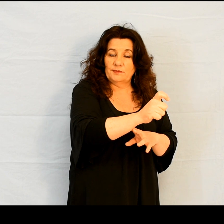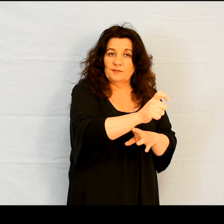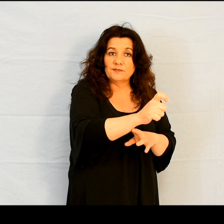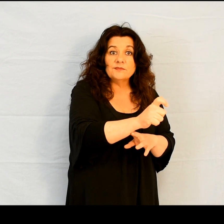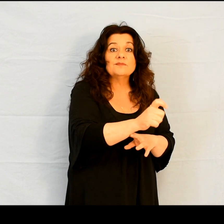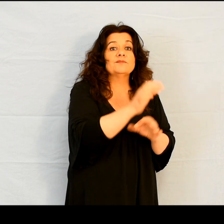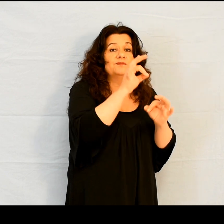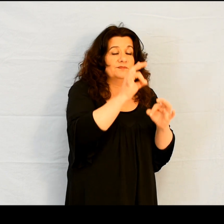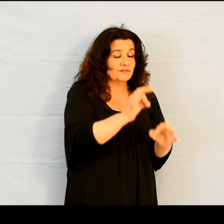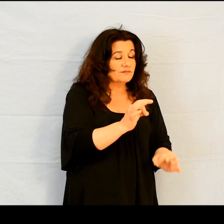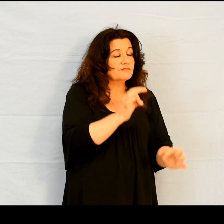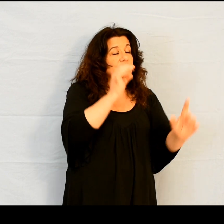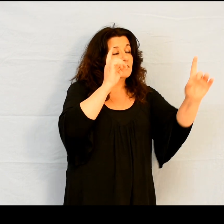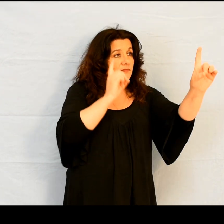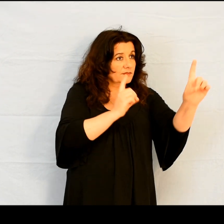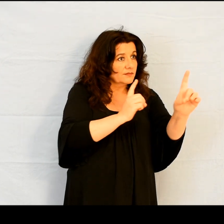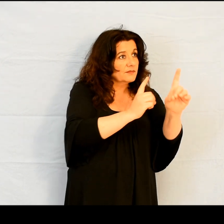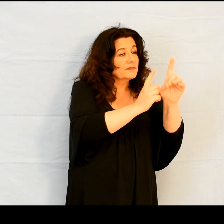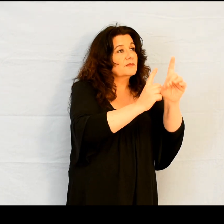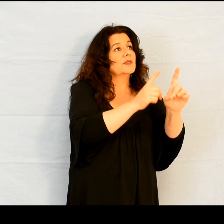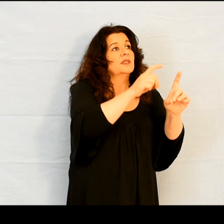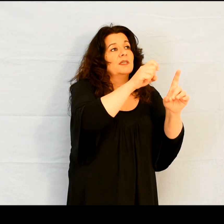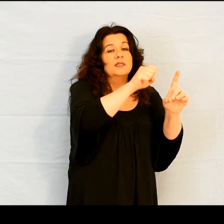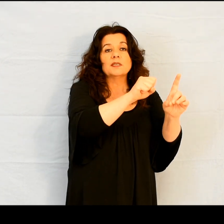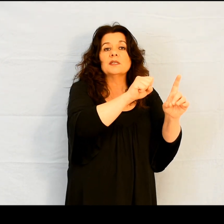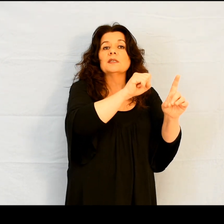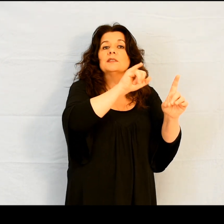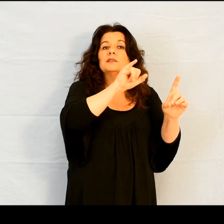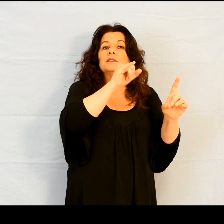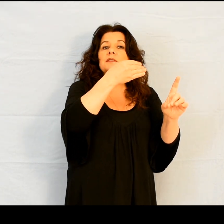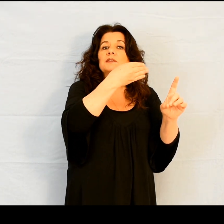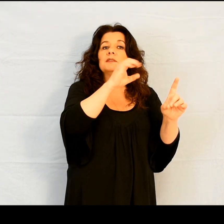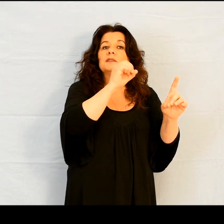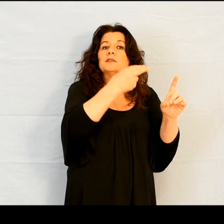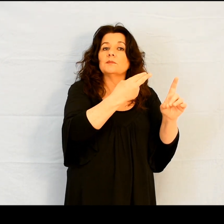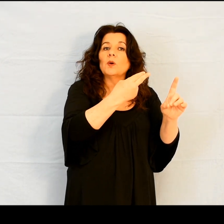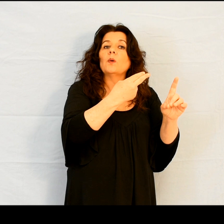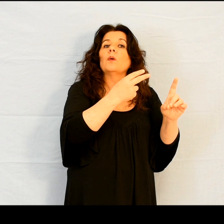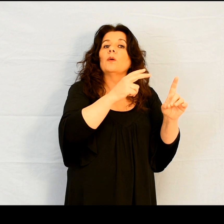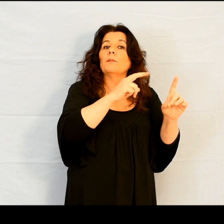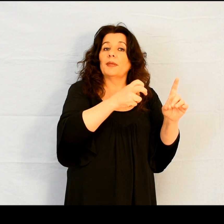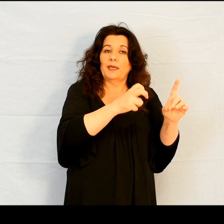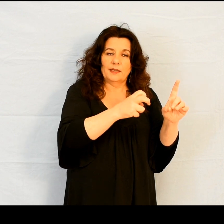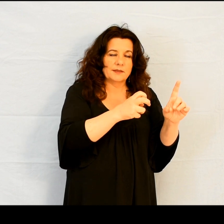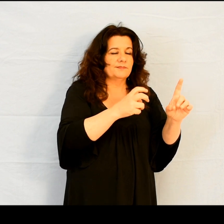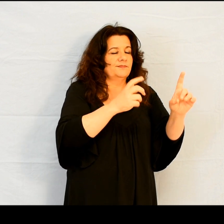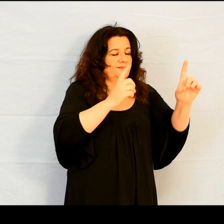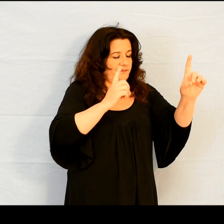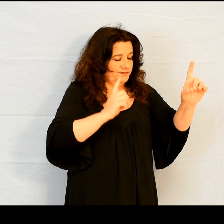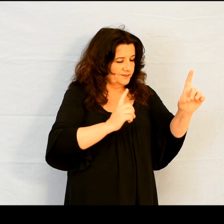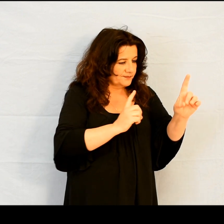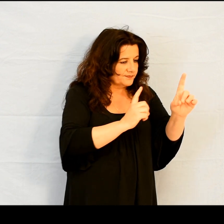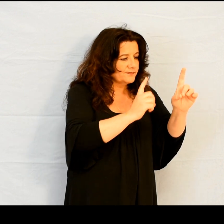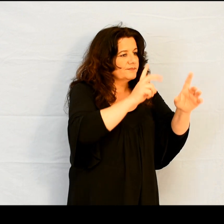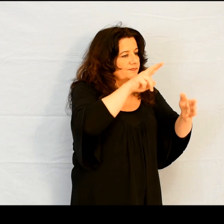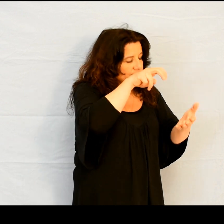Il arrive donc à Simon, Pierre, qui lui dit : « C'est toi, Seigneur, qui me laves les pieds ?»